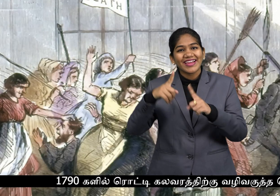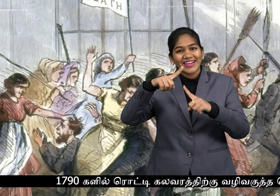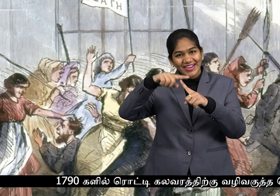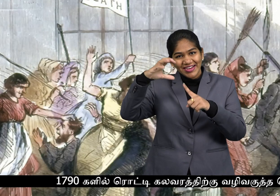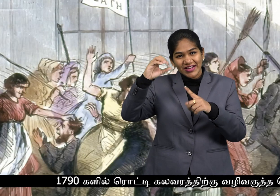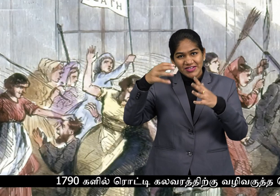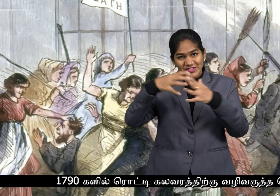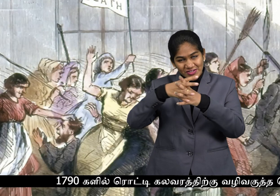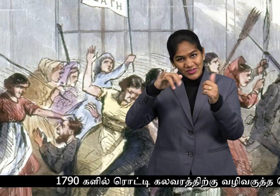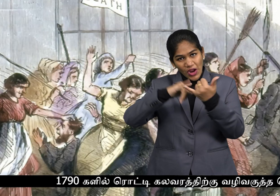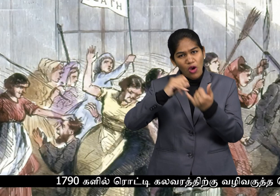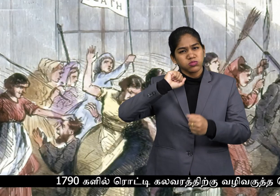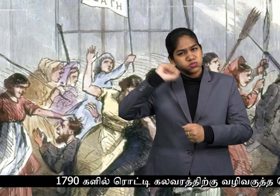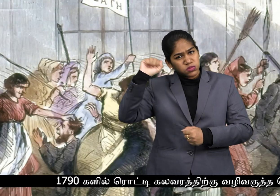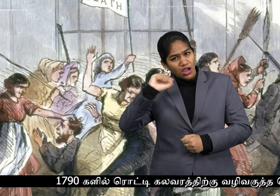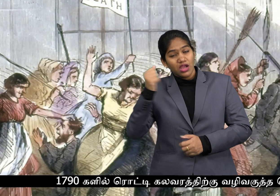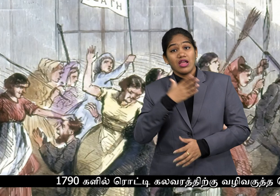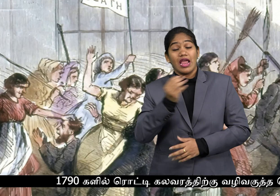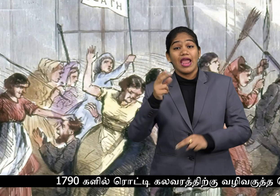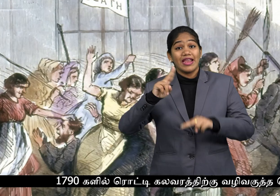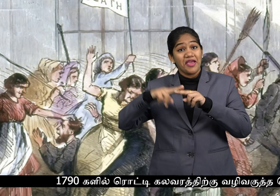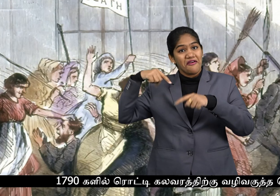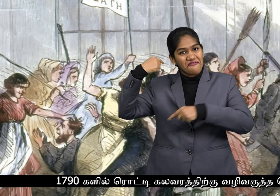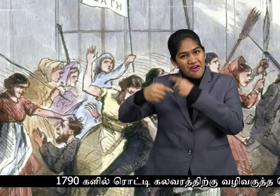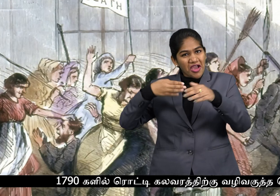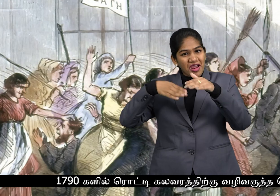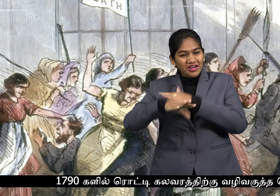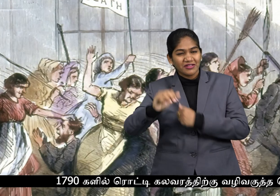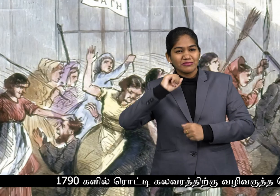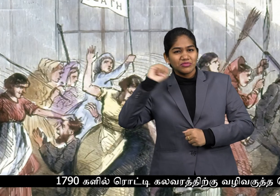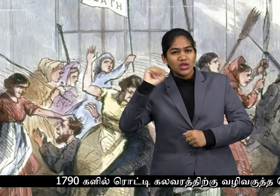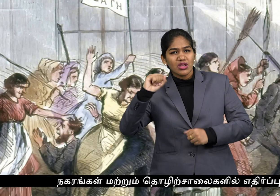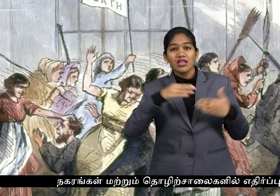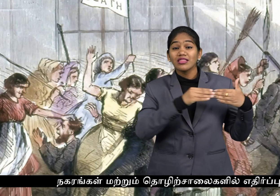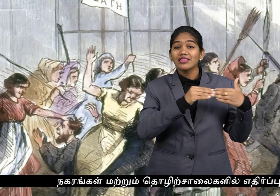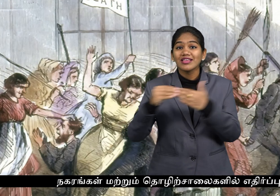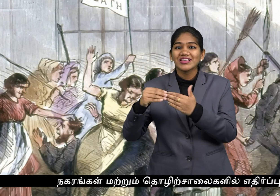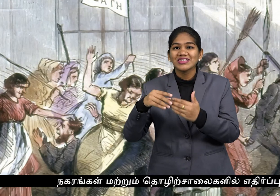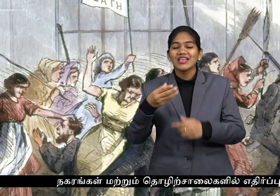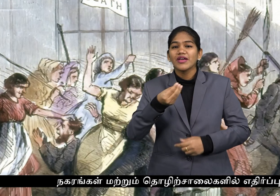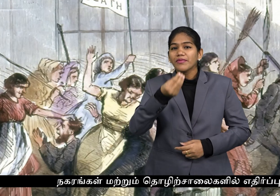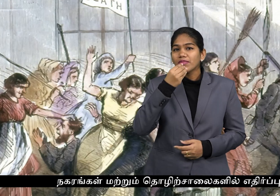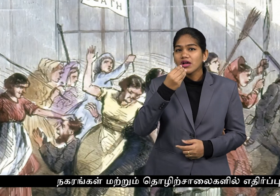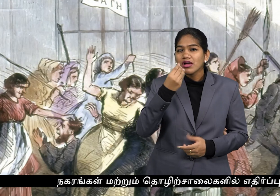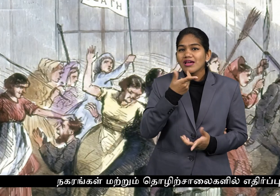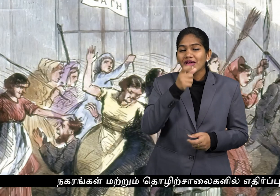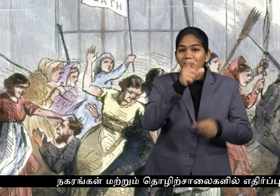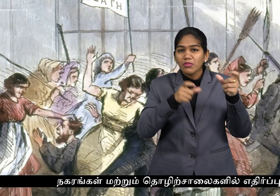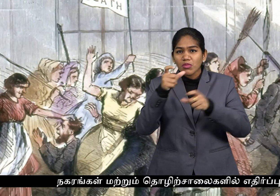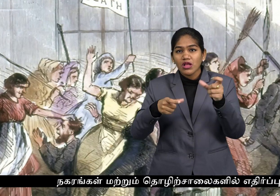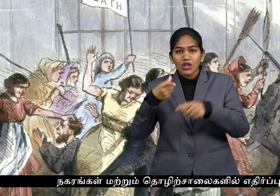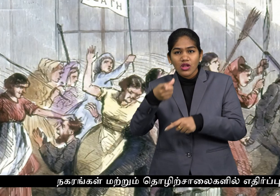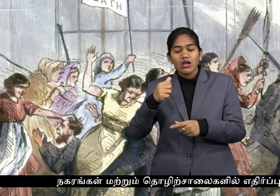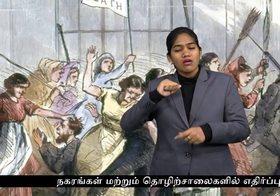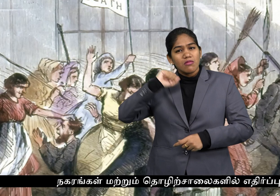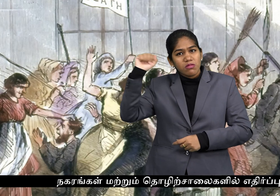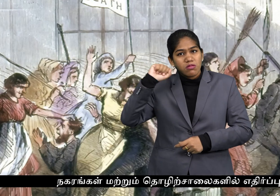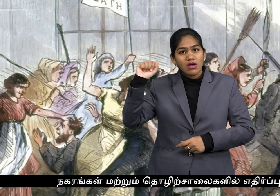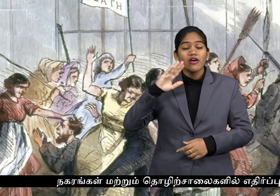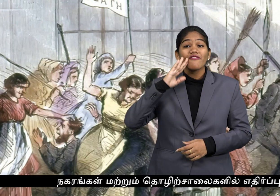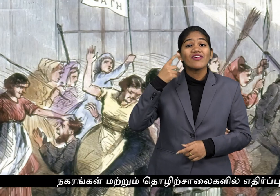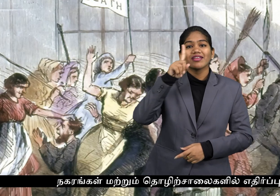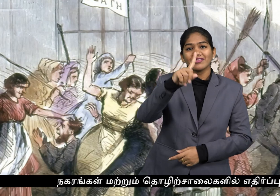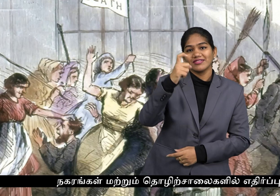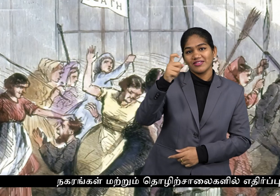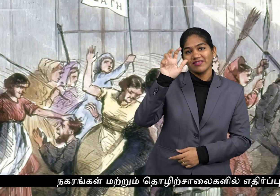1790களில் ரொட்டி கலவரத்திற்கு வழிவகுத்த தொழிலாளர்கள் நகரங்கள் மற்றும் தொழிற்சாலைகளில் எதிர்ப்பு